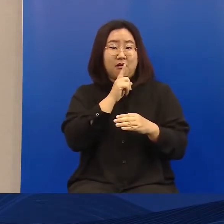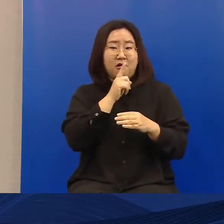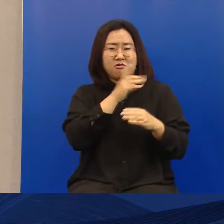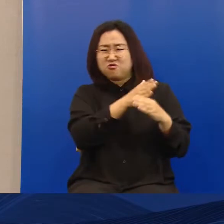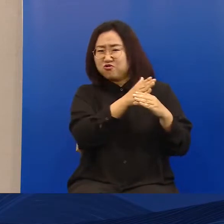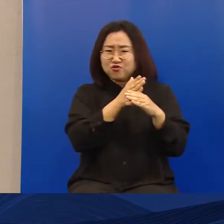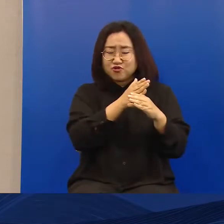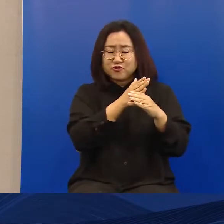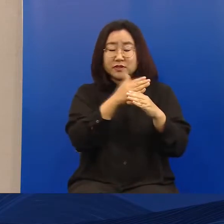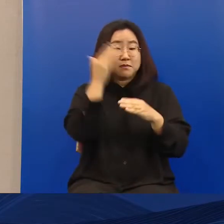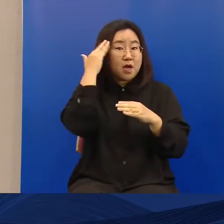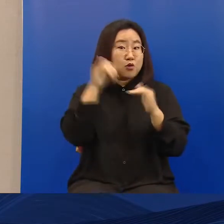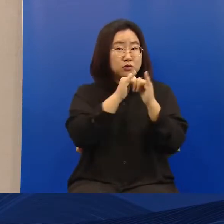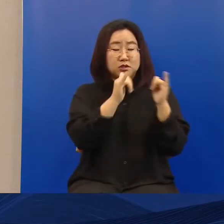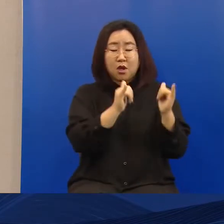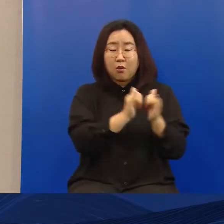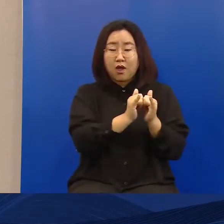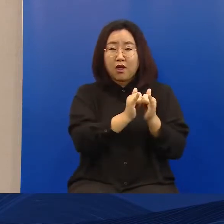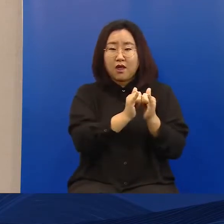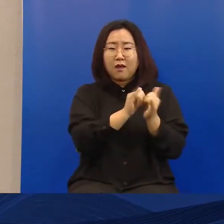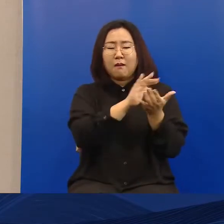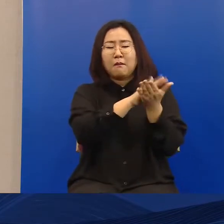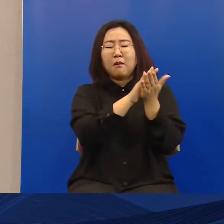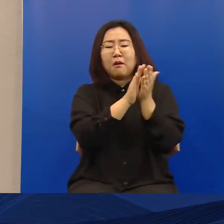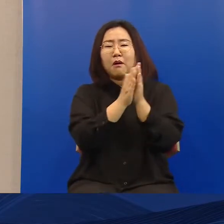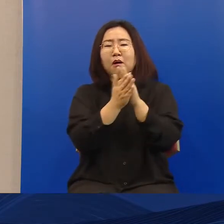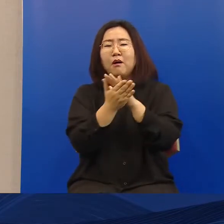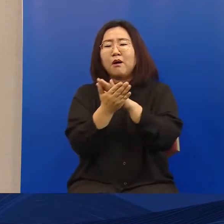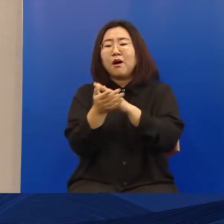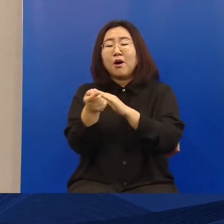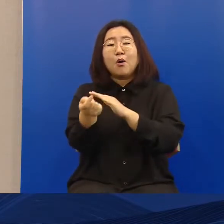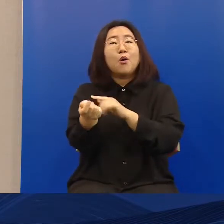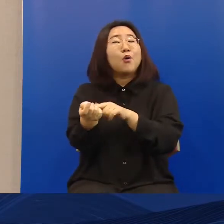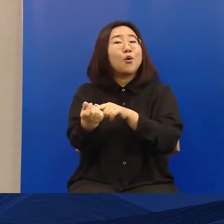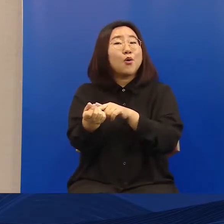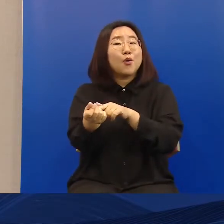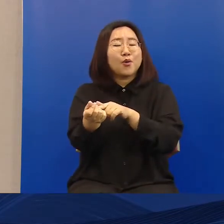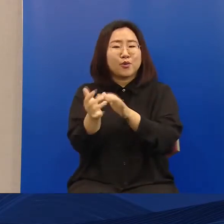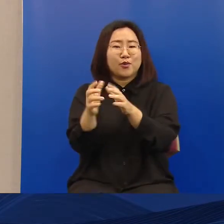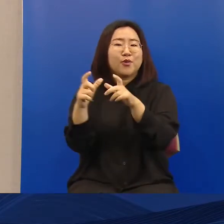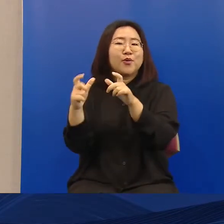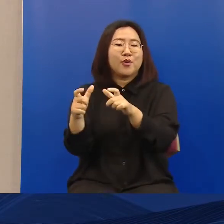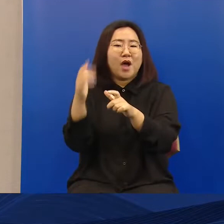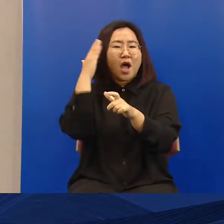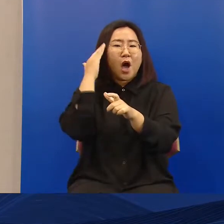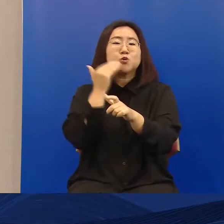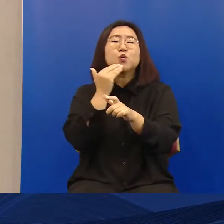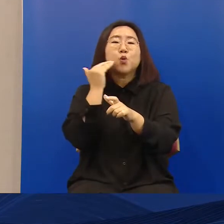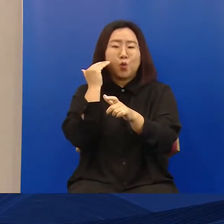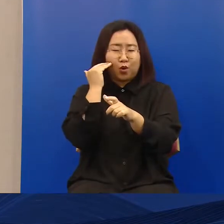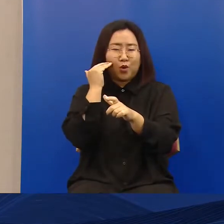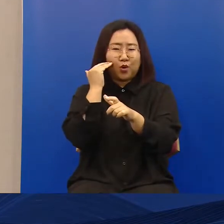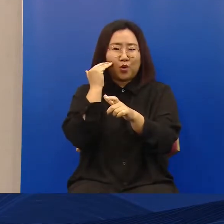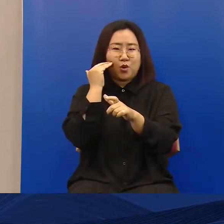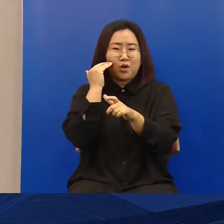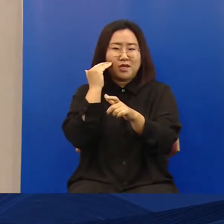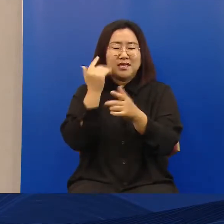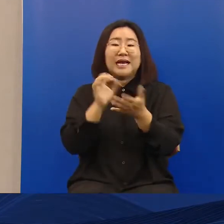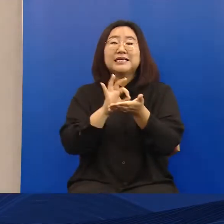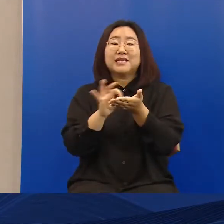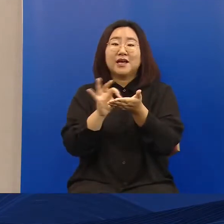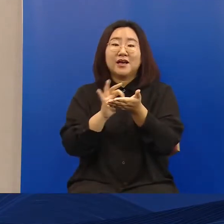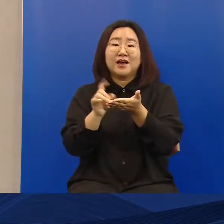중심으로 이루어지는 한국 사회에서 소수 집단의 한 구성원이었던 한국 농인들이 사용하고